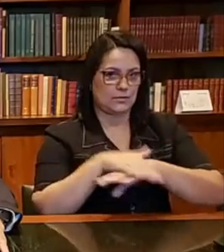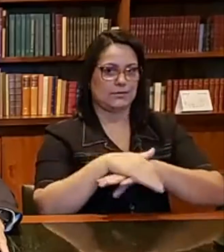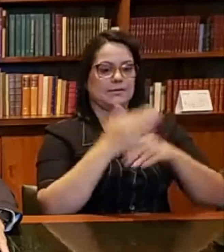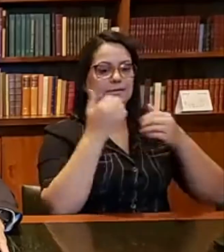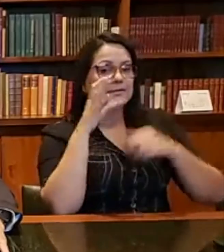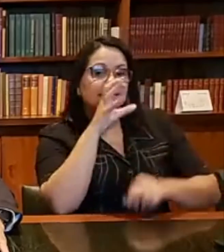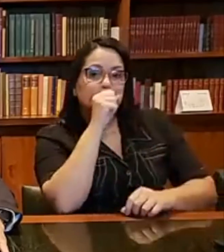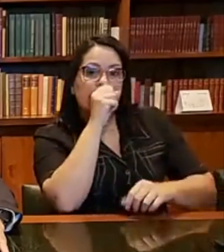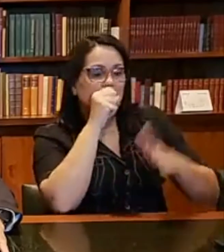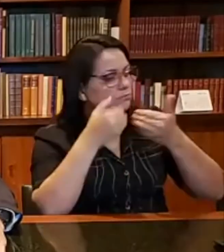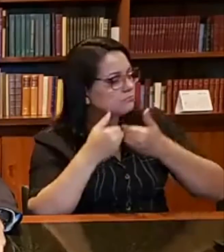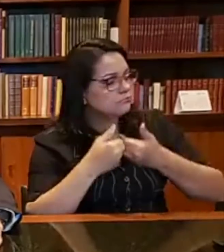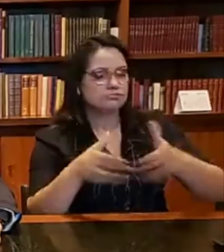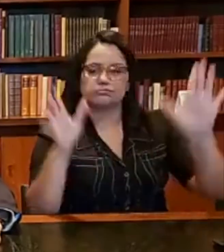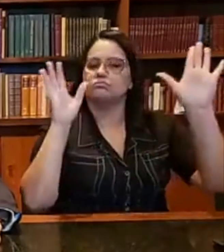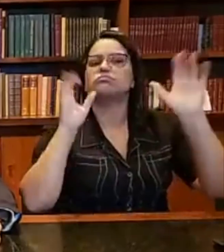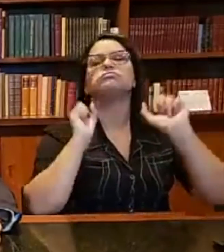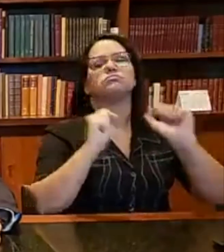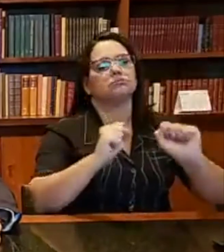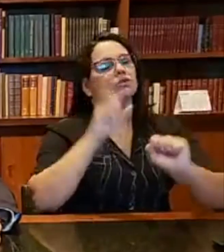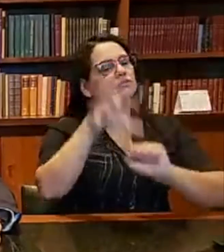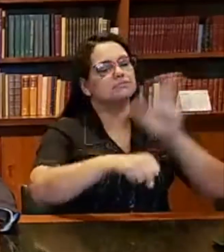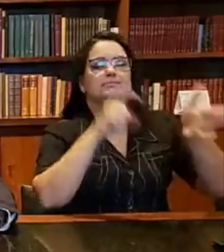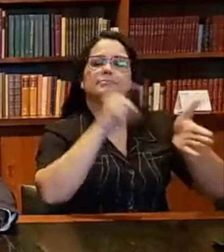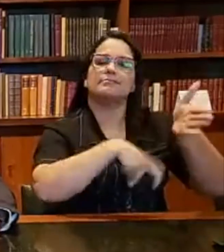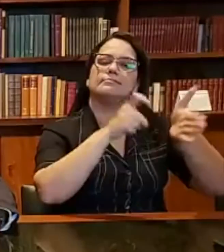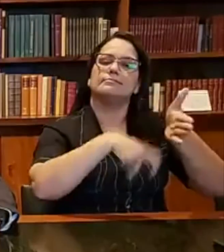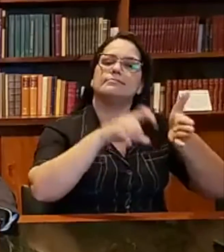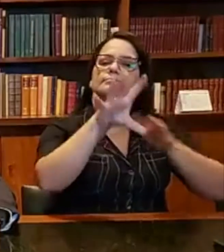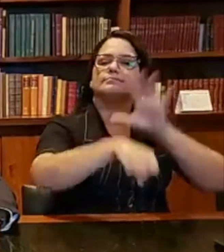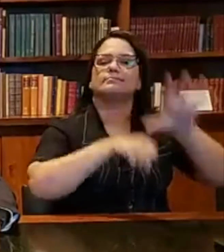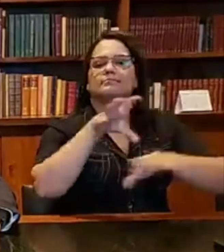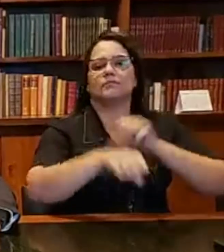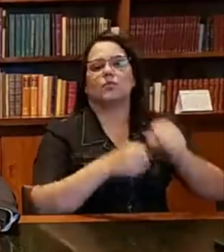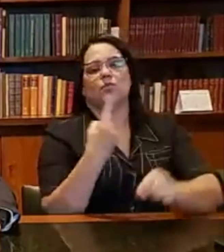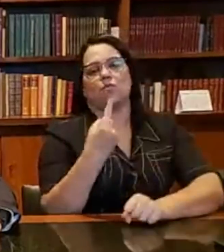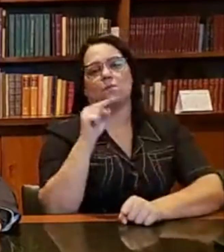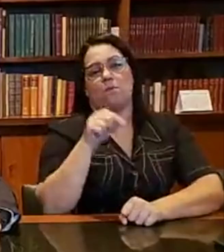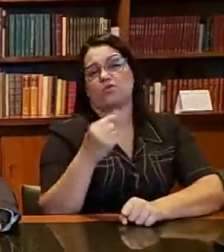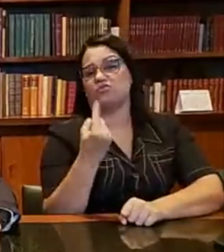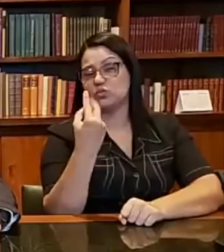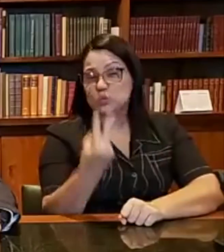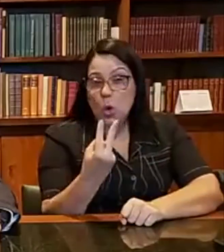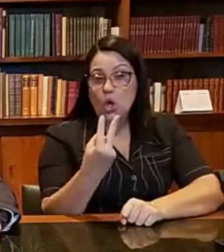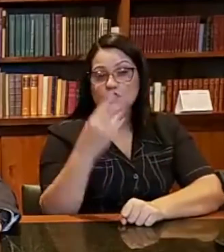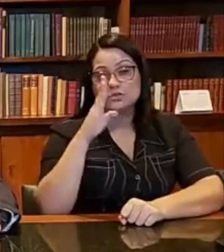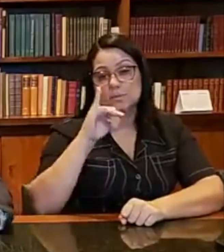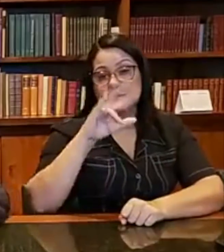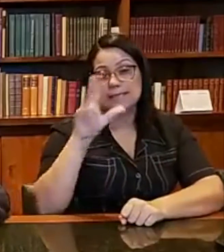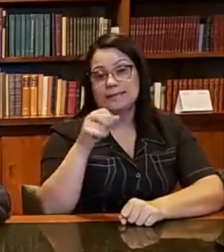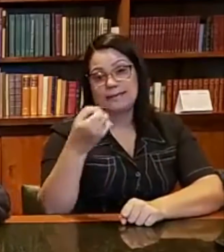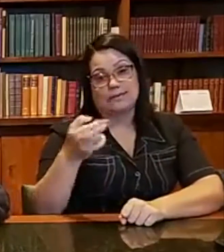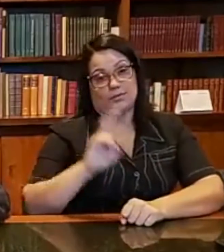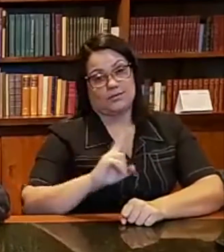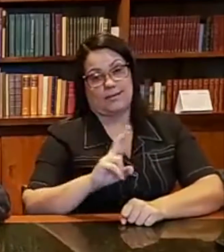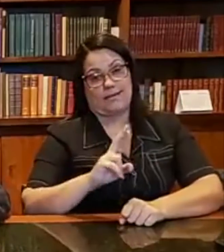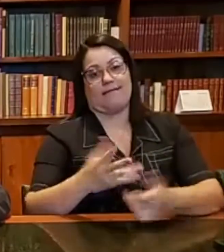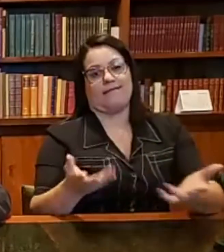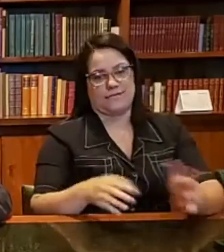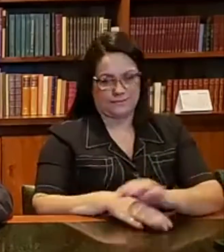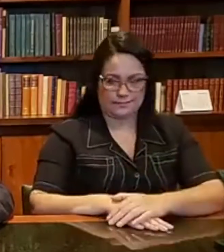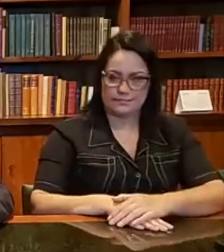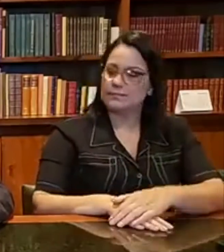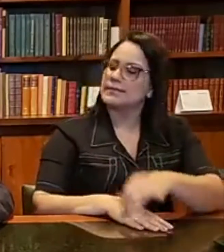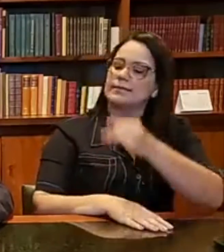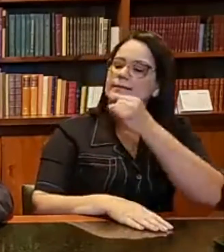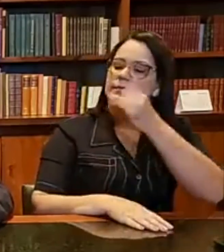sábado, as pessoas poderão retirar um volume de 1,2 bilhão de reais a mais. E quem, por exemplo,